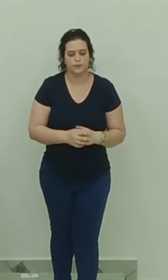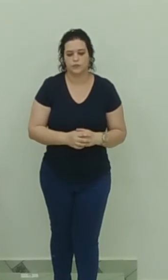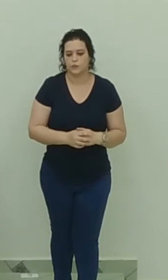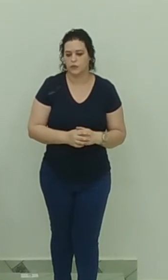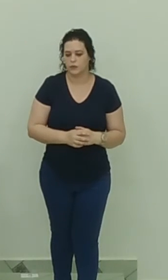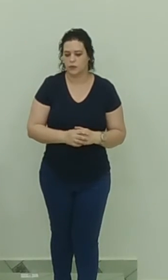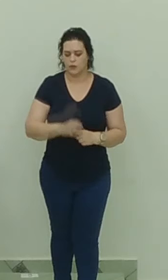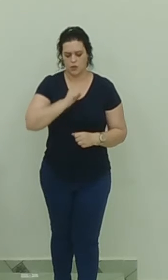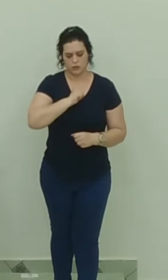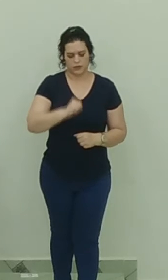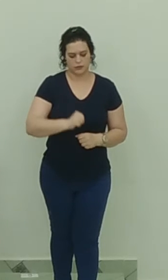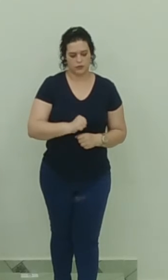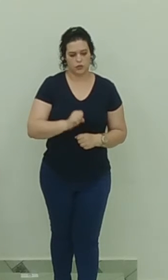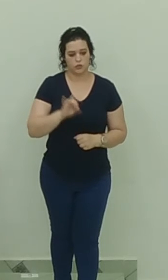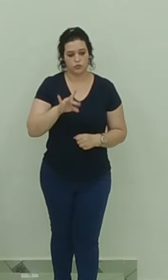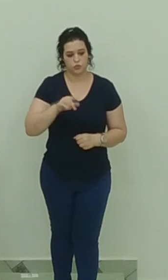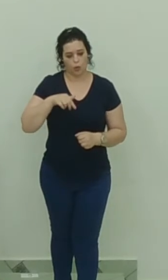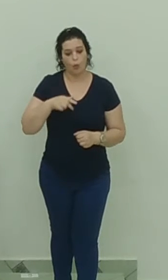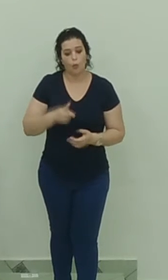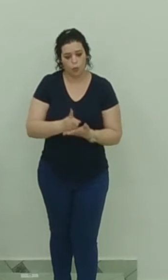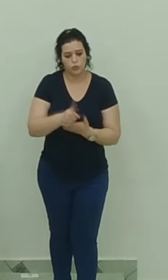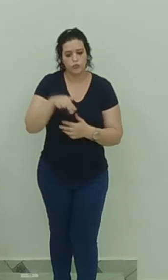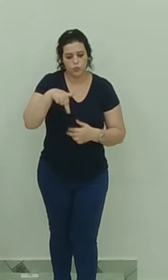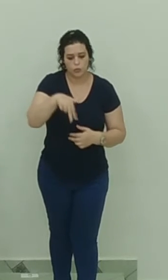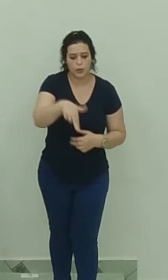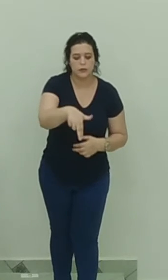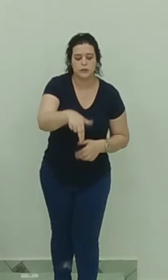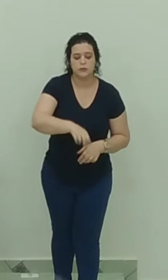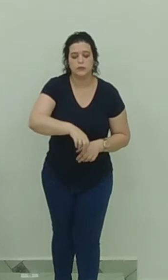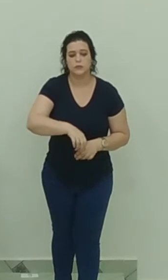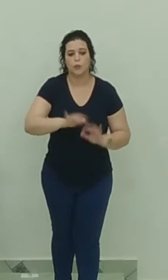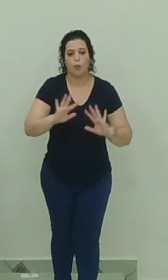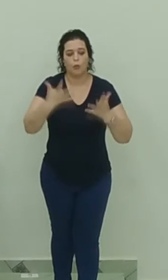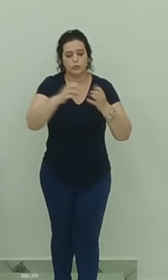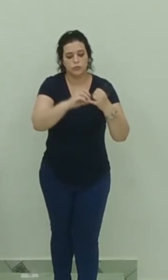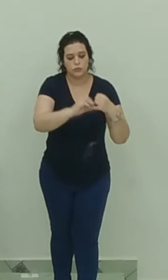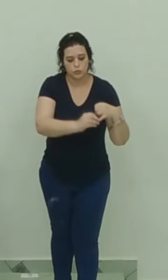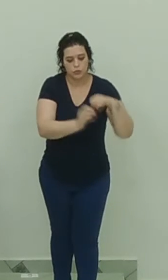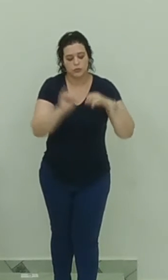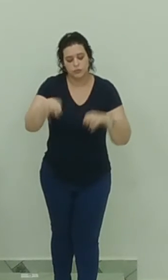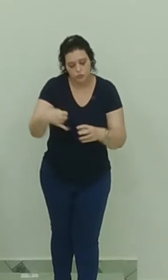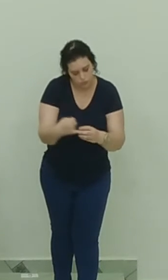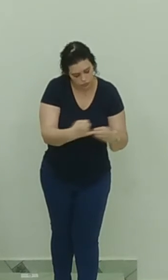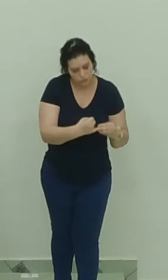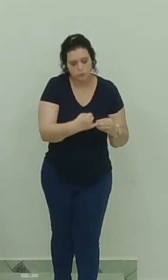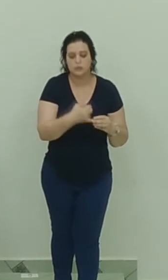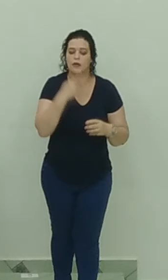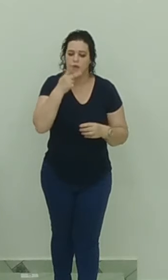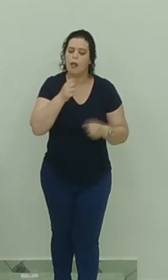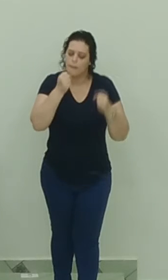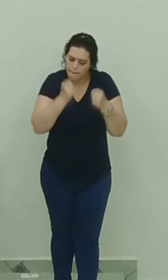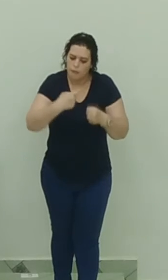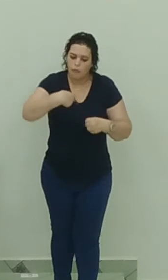Tem gente que não sabe o que é se preparar. Tem que ter